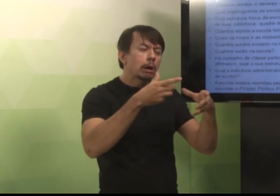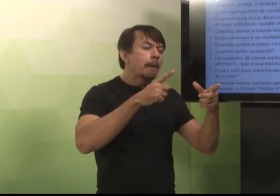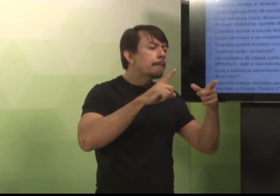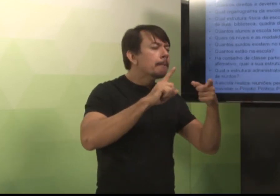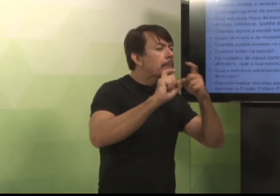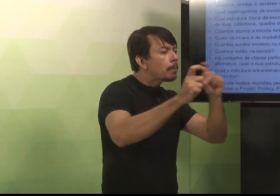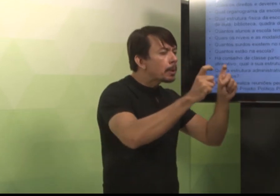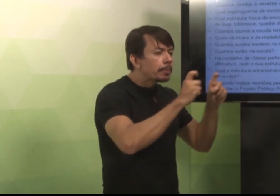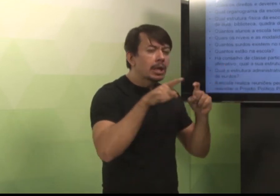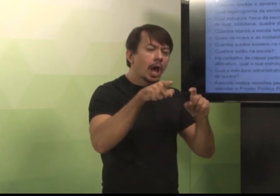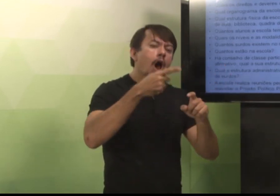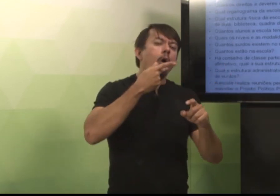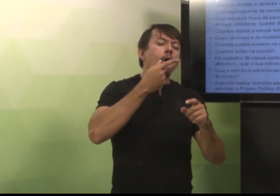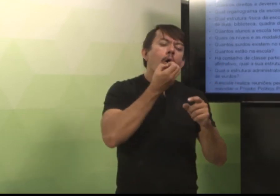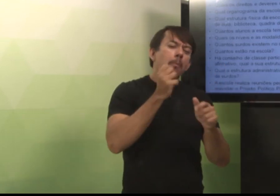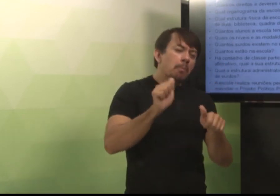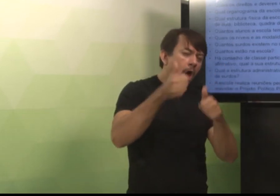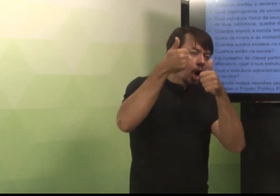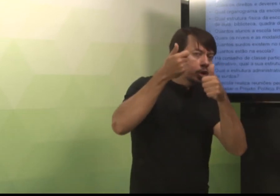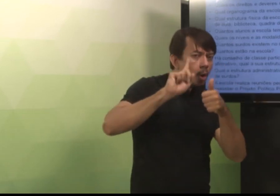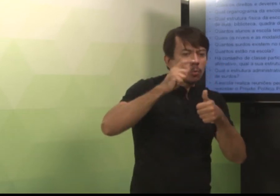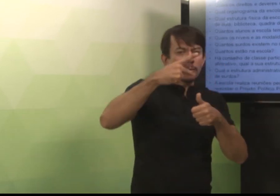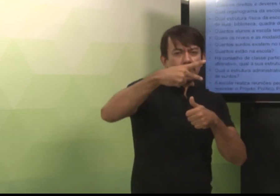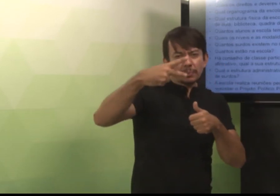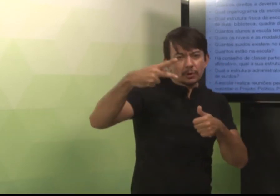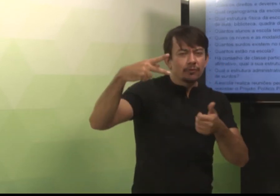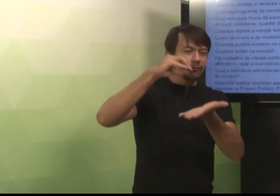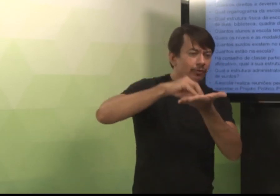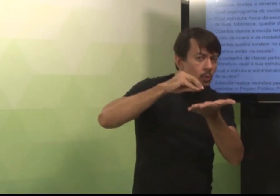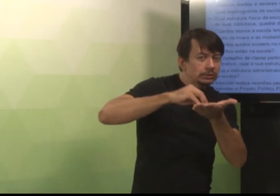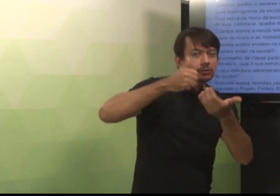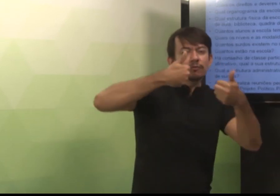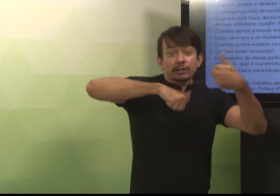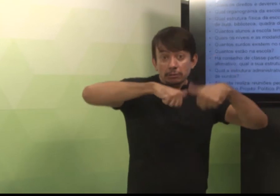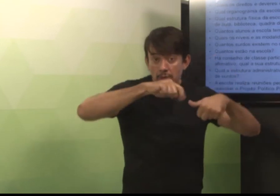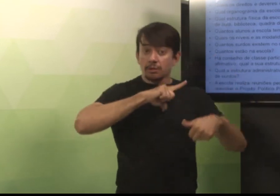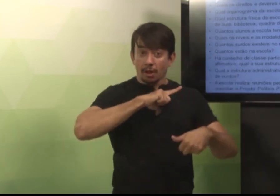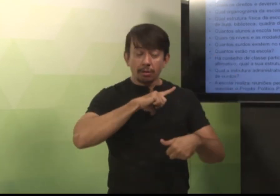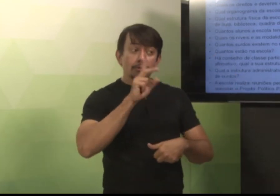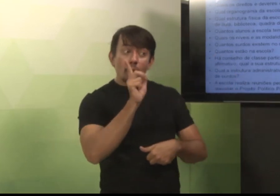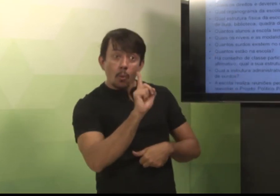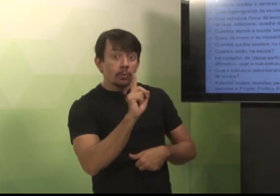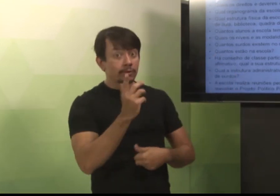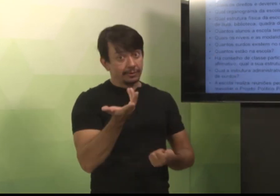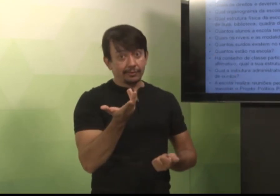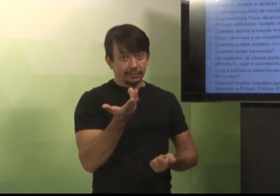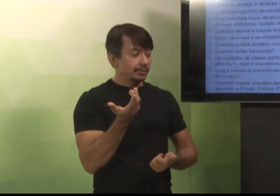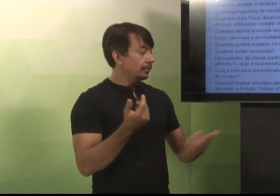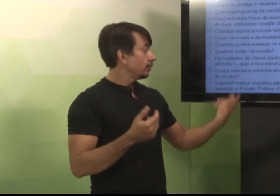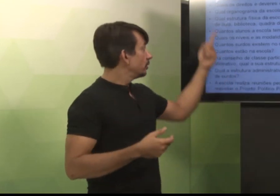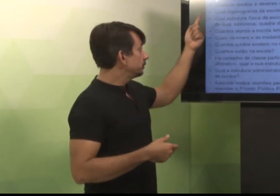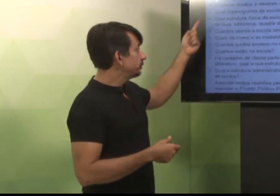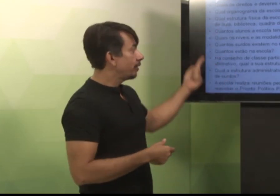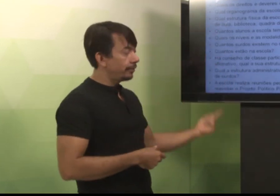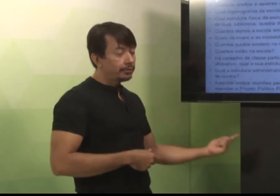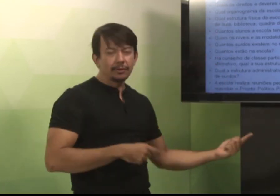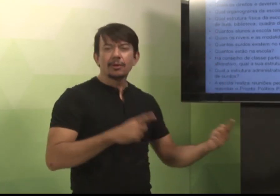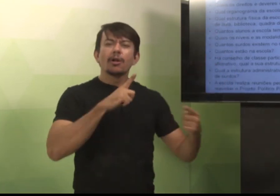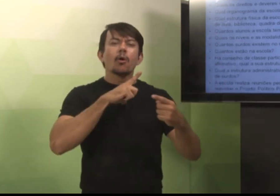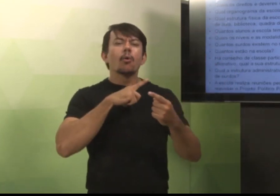projeto político-pedagógico? A equipe escolar, supervisor, diretor, promove reuniões para avaliação